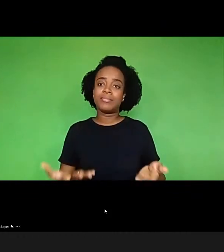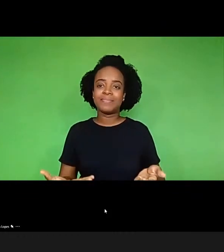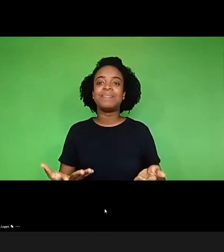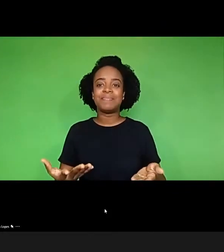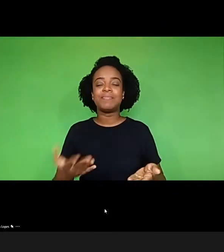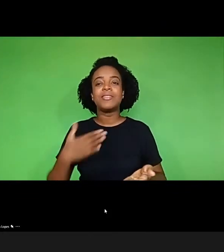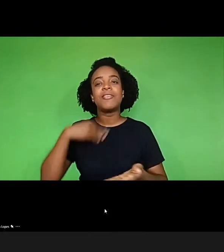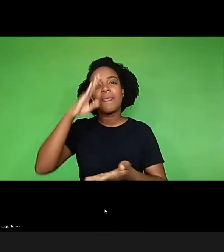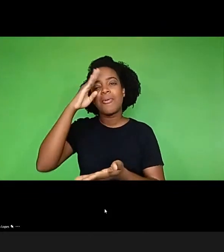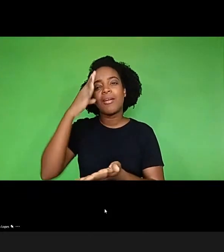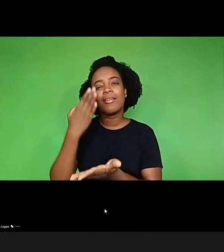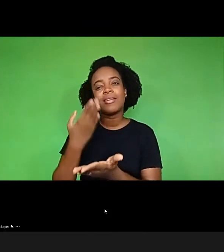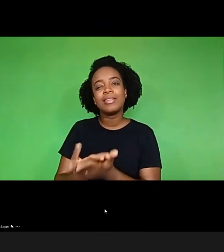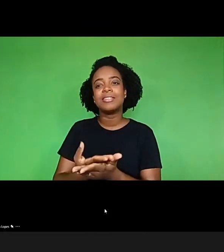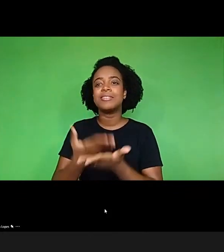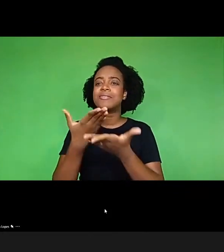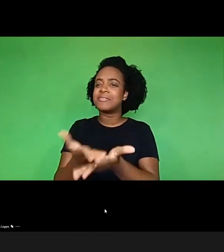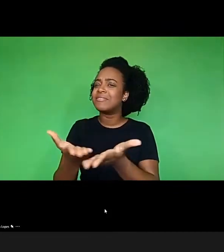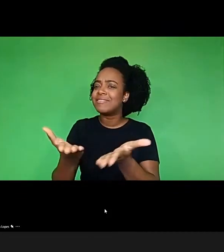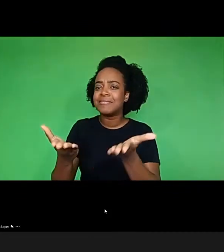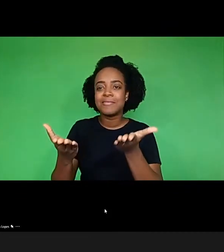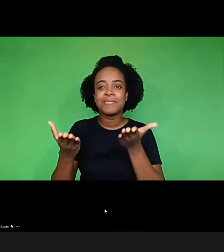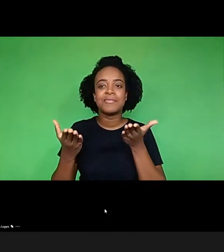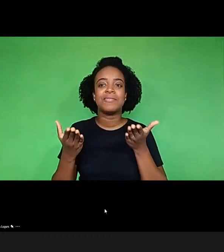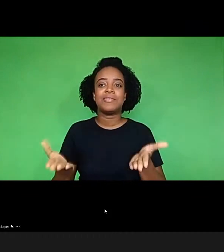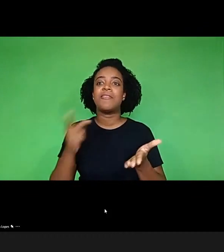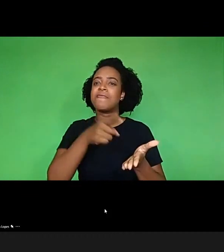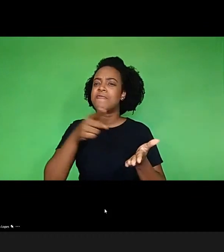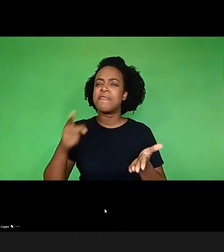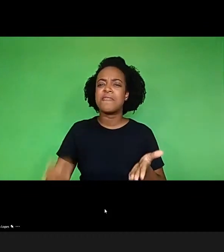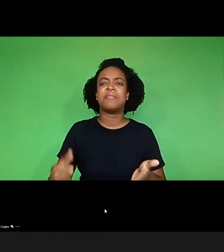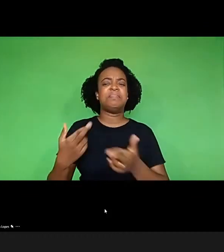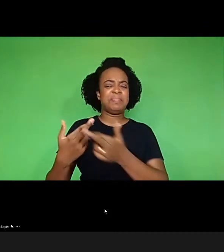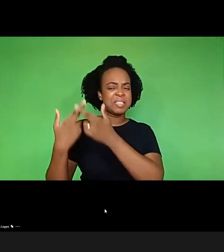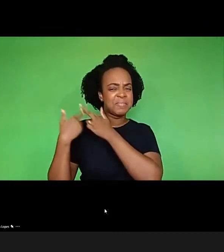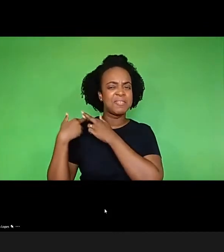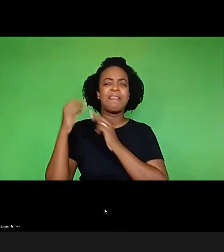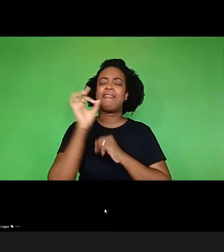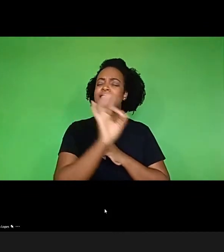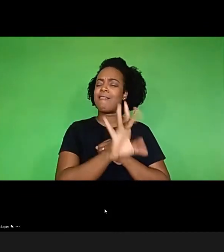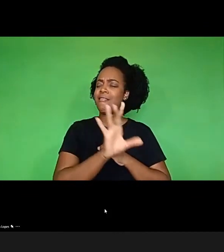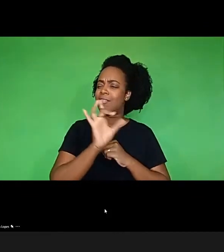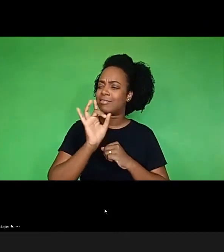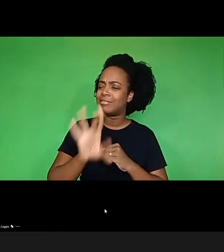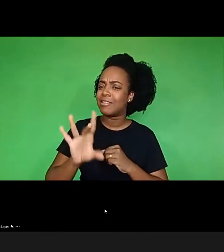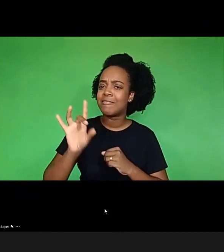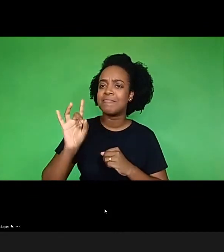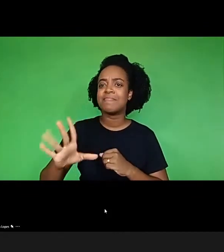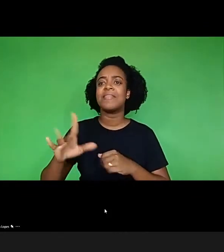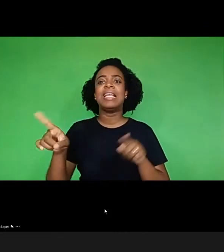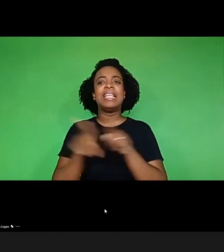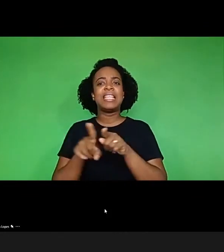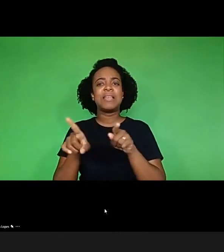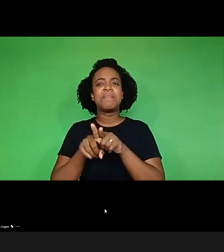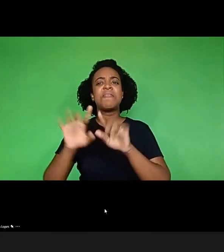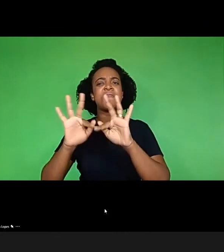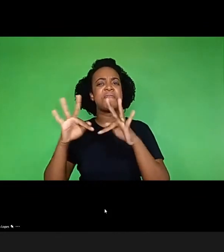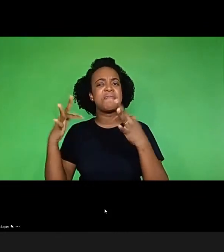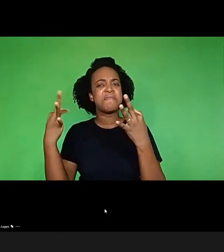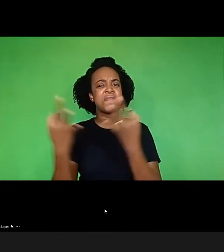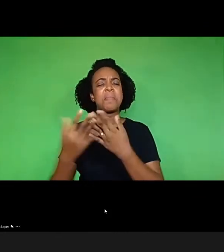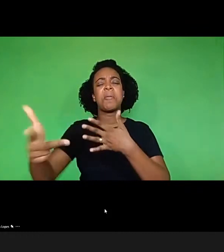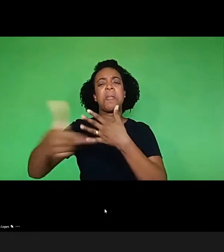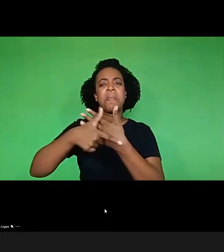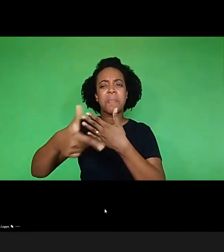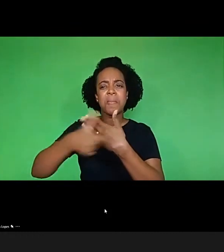acredito muito, muito em vocês, na responsabilidade de que cada um tem, no papel que a família tem nesse